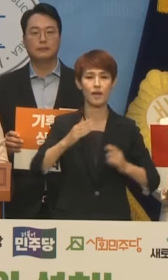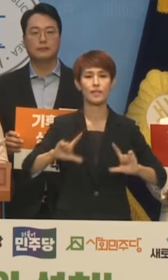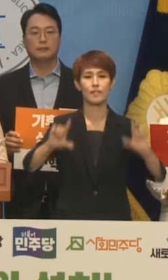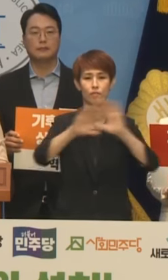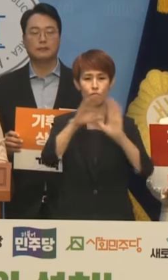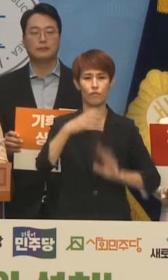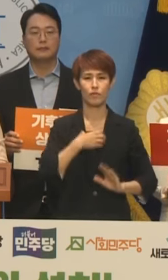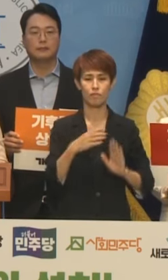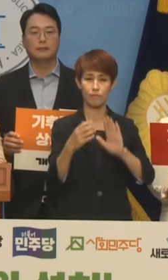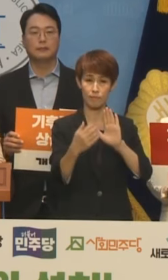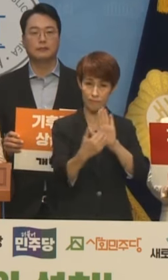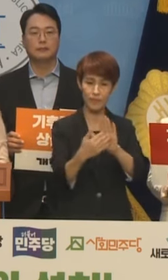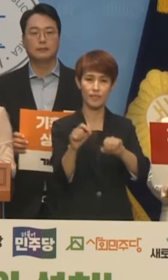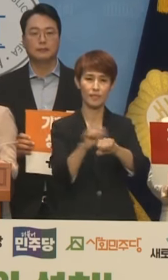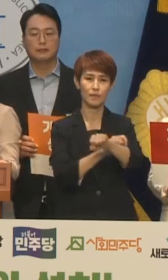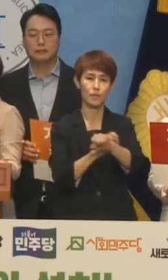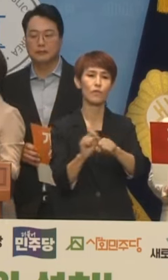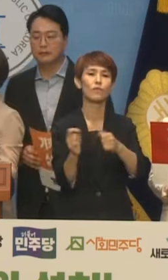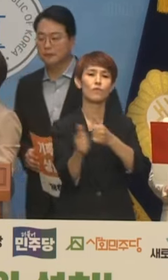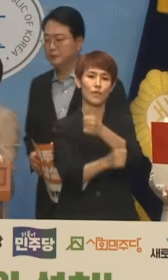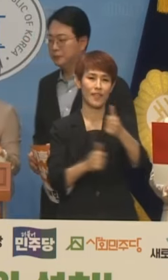설치를 촉구합니다.